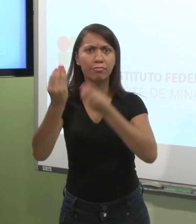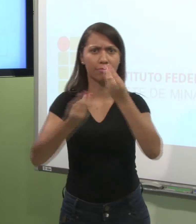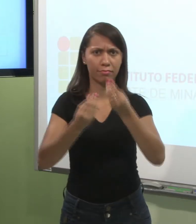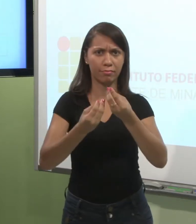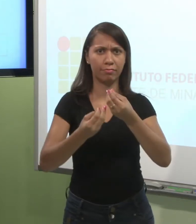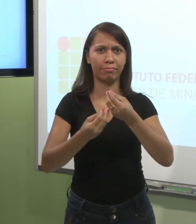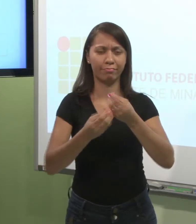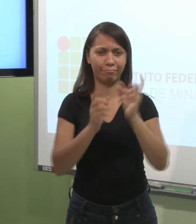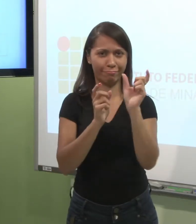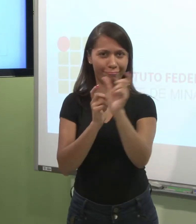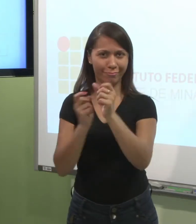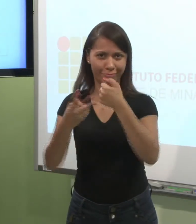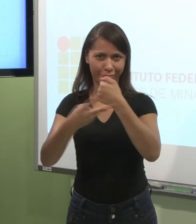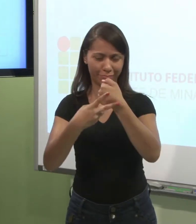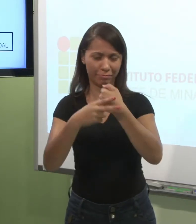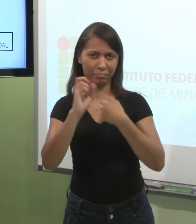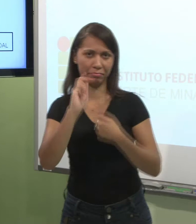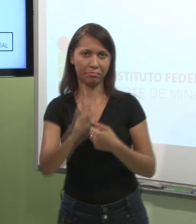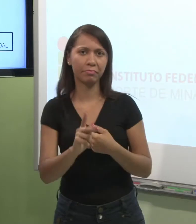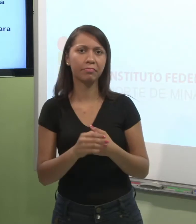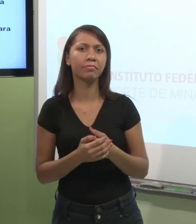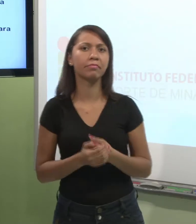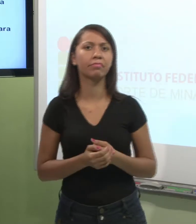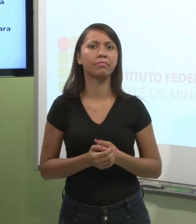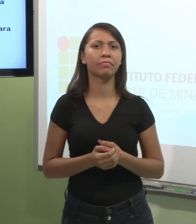formas verbais.